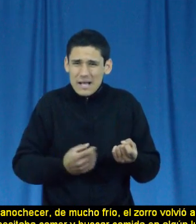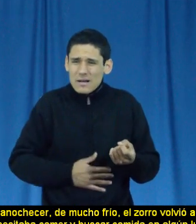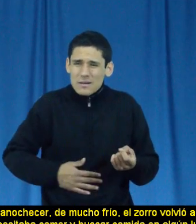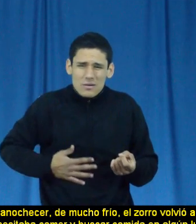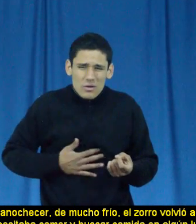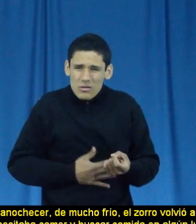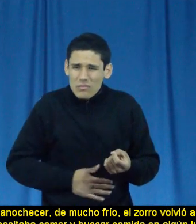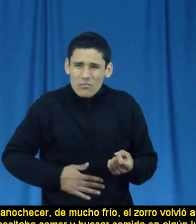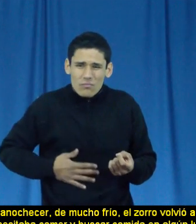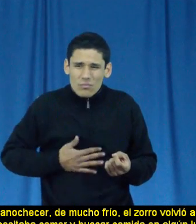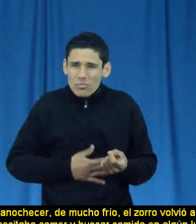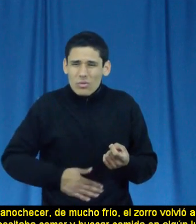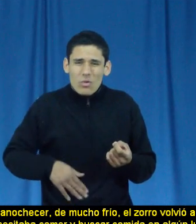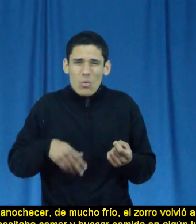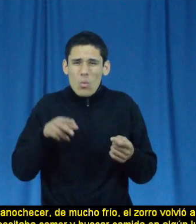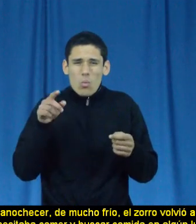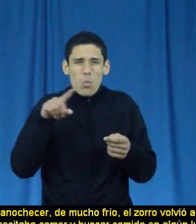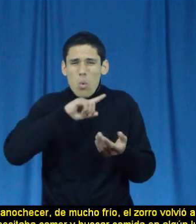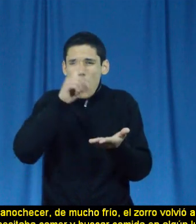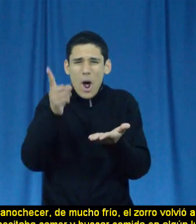Necesitaba comer y buscar comida en algún lugar.